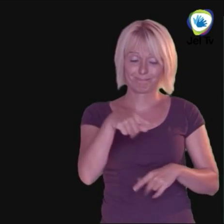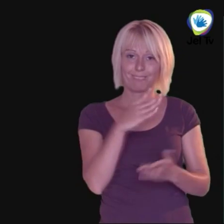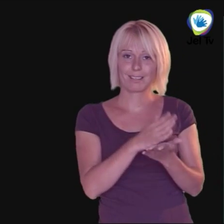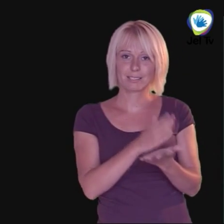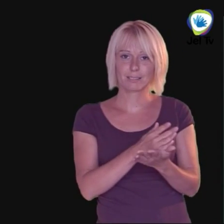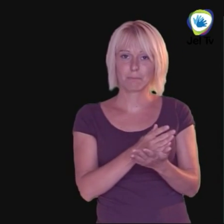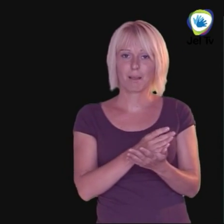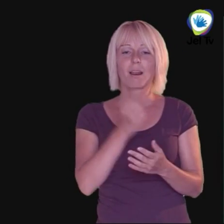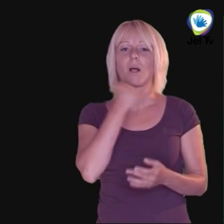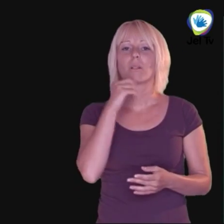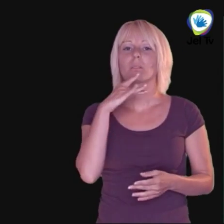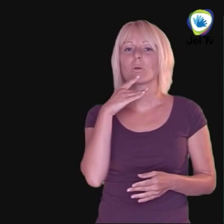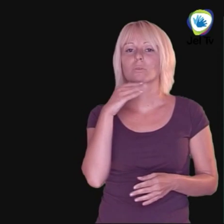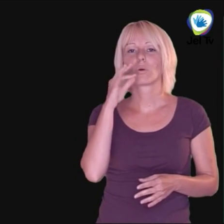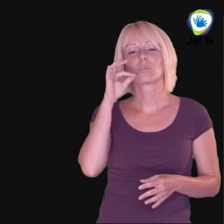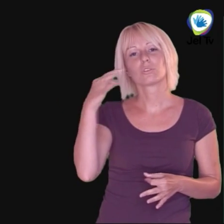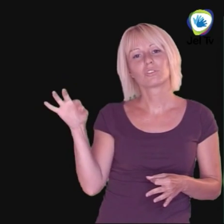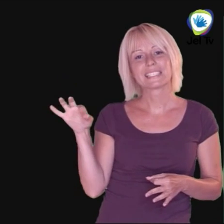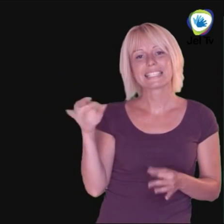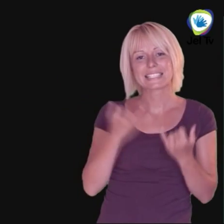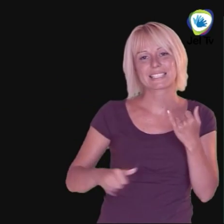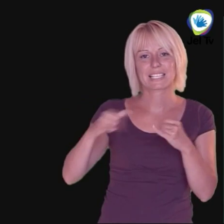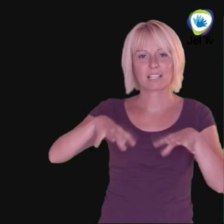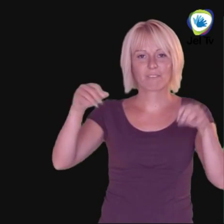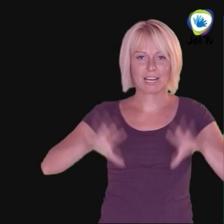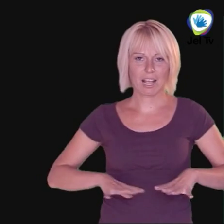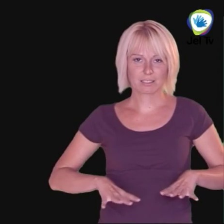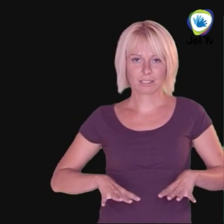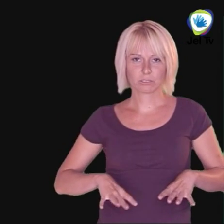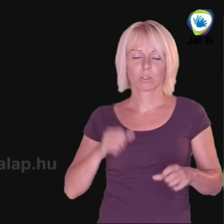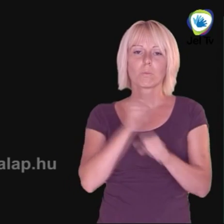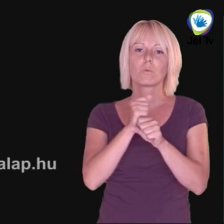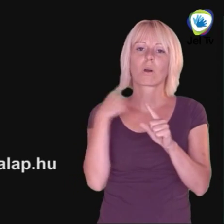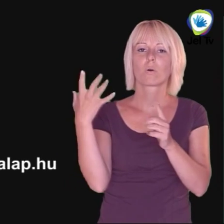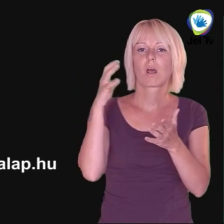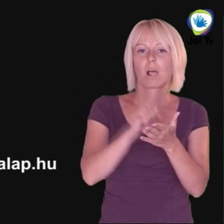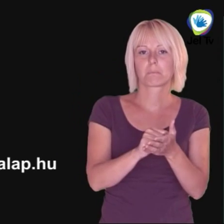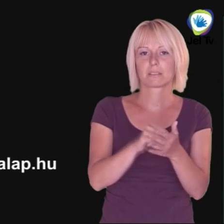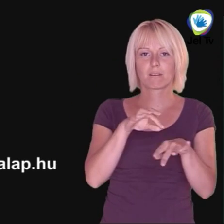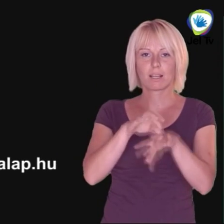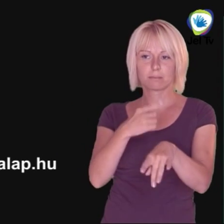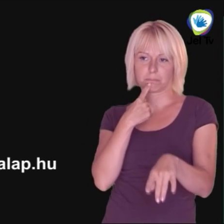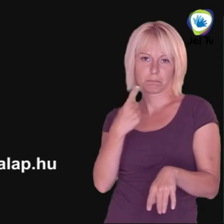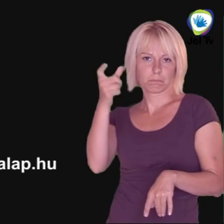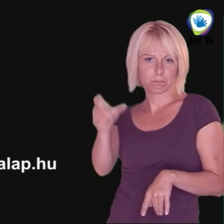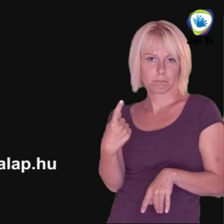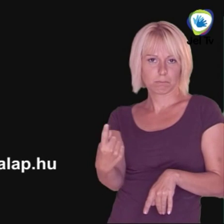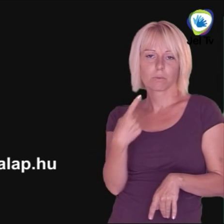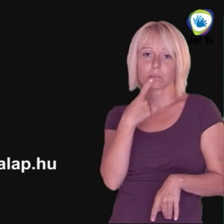Ezt már dr. Sósné Szigetvári Ágnes, a Munkakör Alapítvány vezetője tette hozzá. Ez az alapítvány